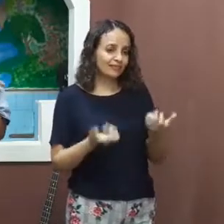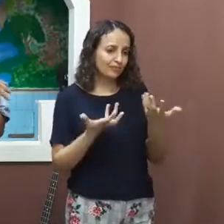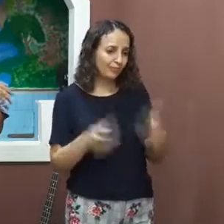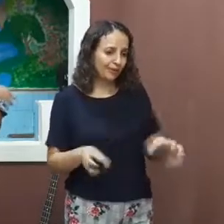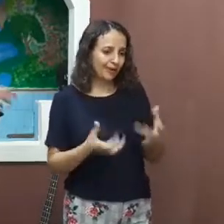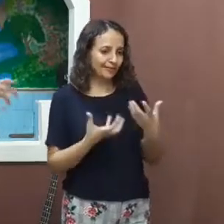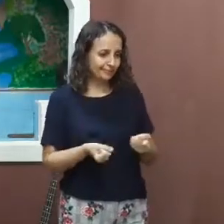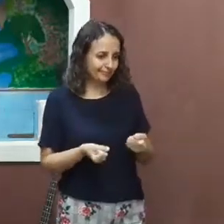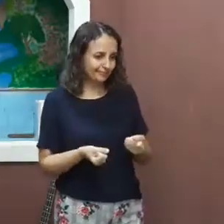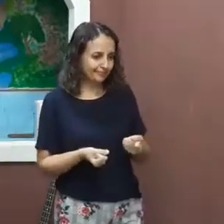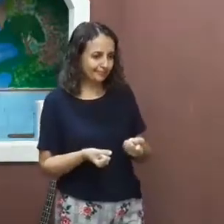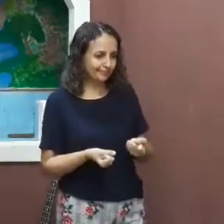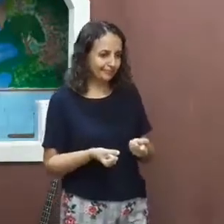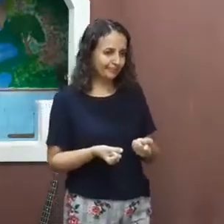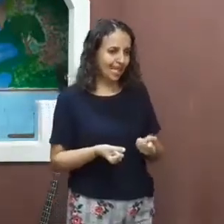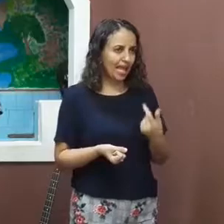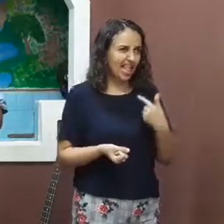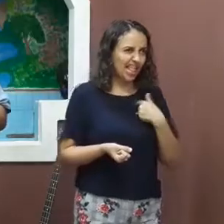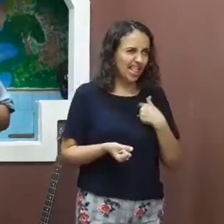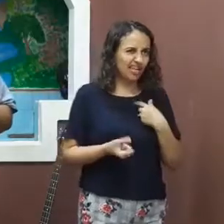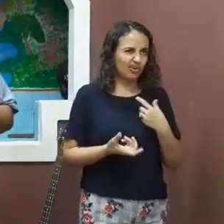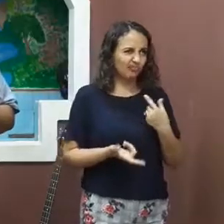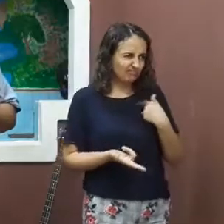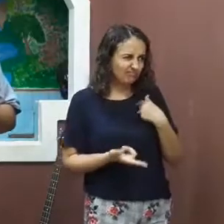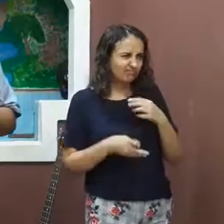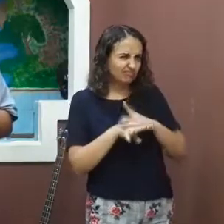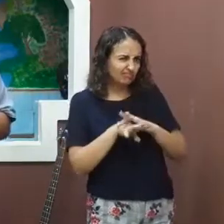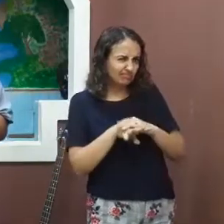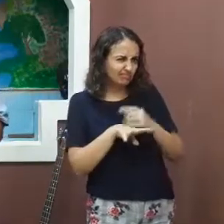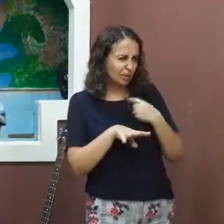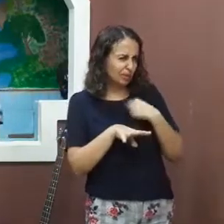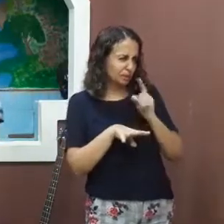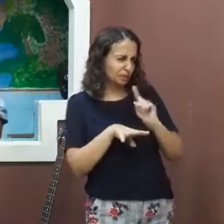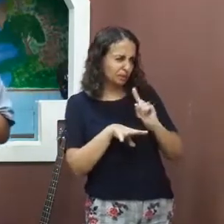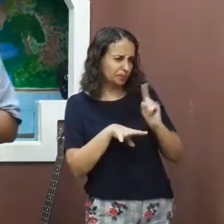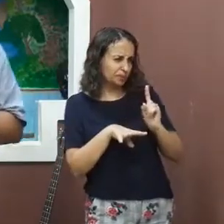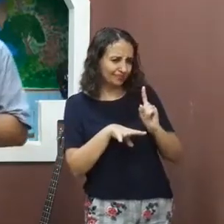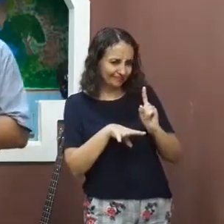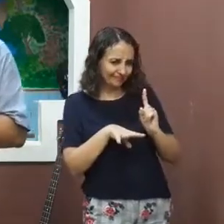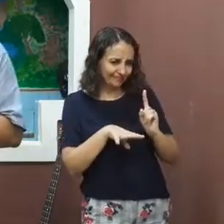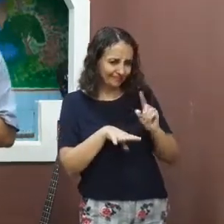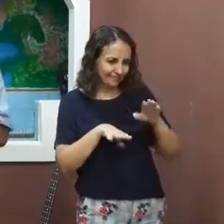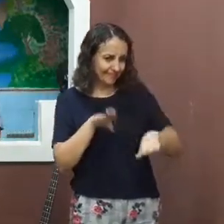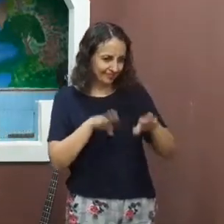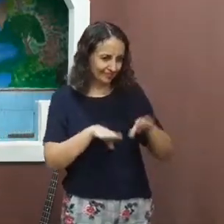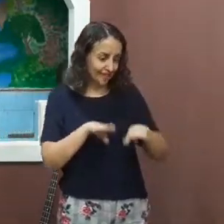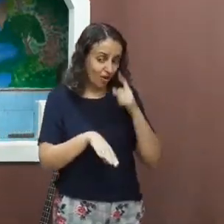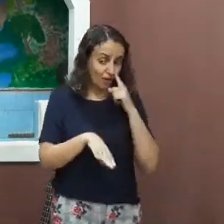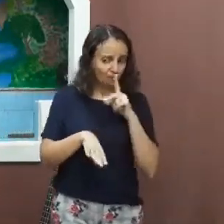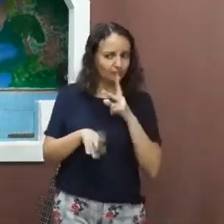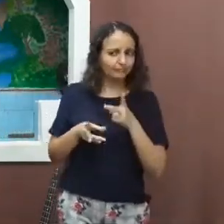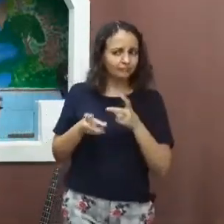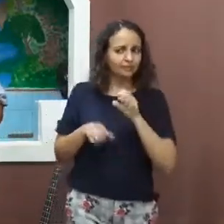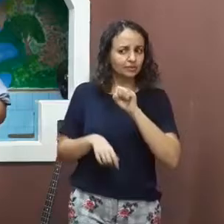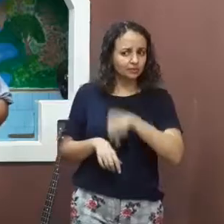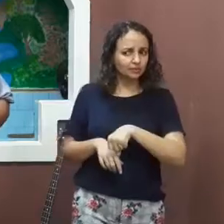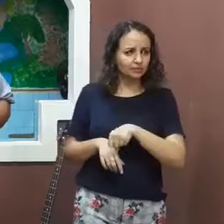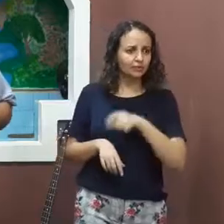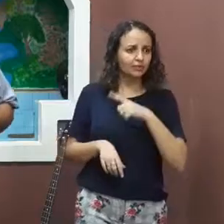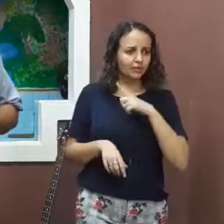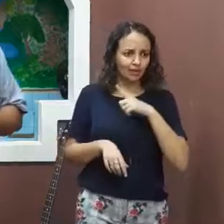talvez você nem aceita, talvez você pensa em aceitar, mas o teu irmão, a tua mulher, o